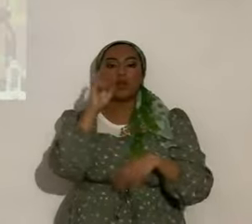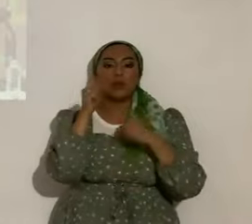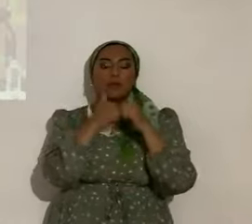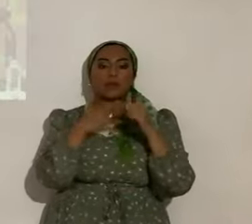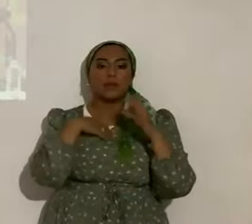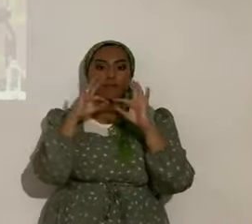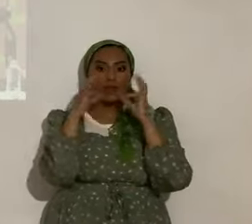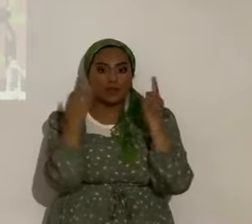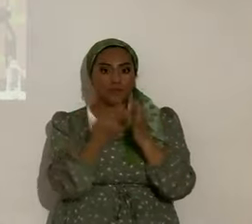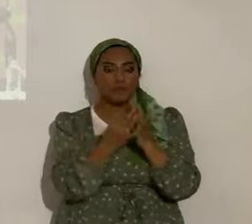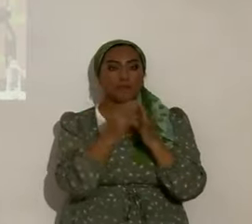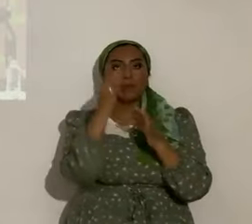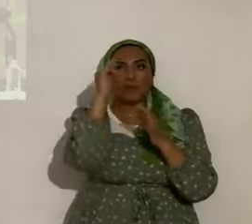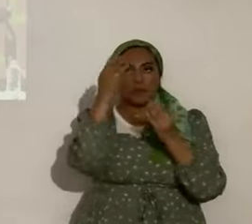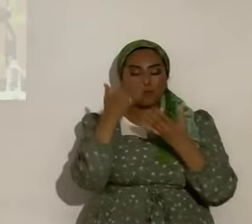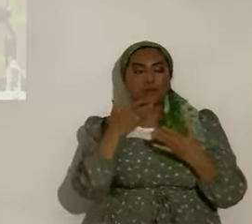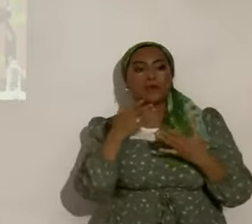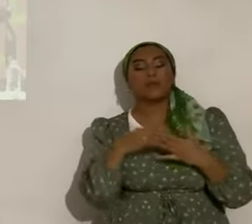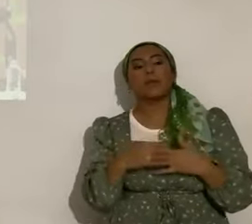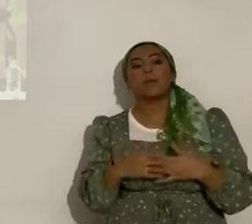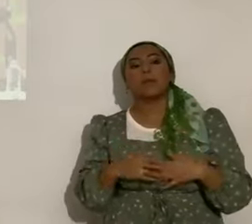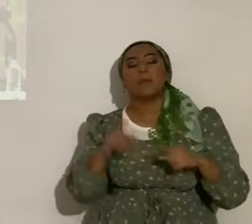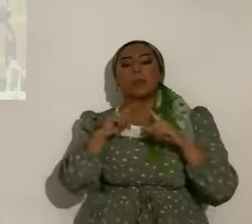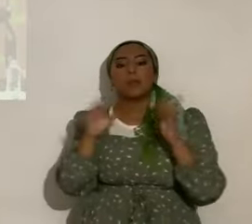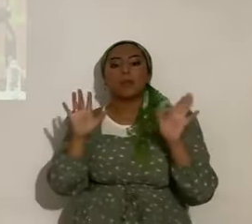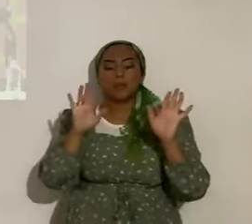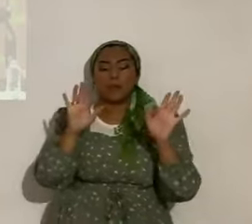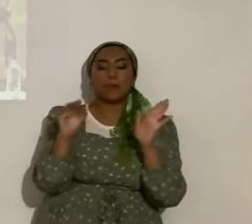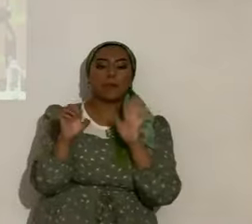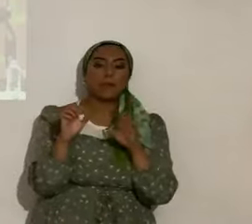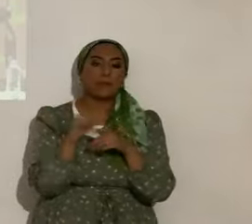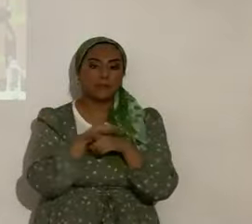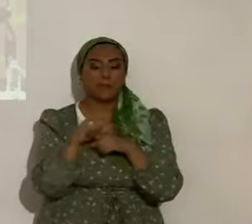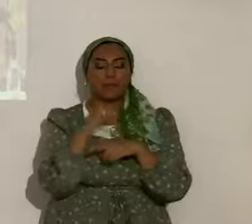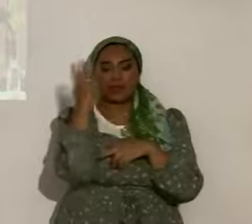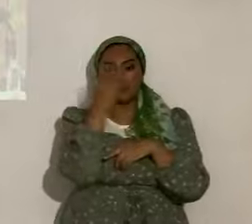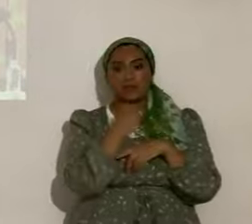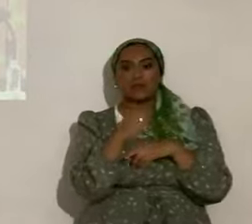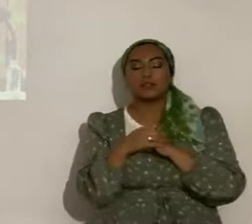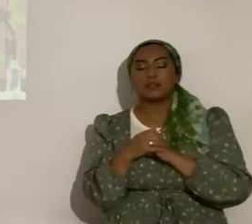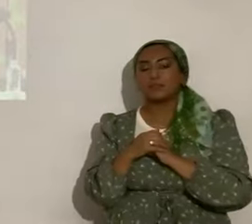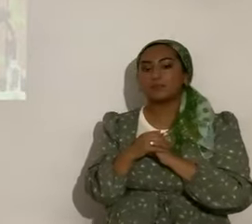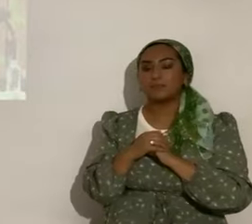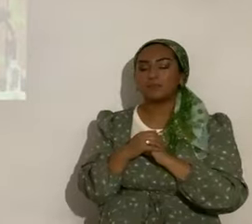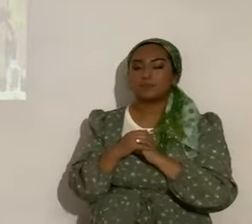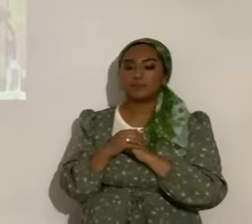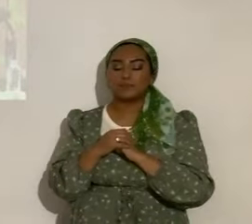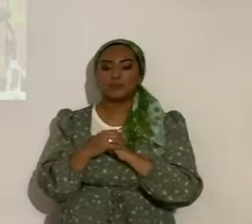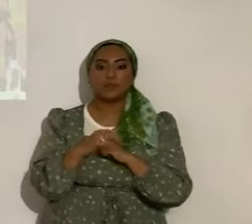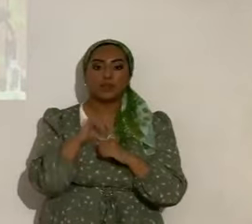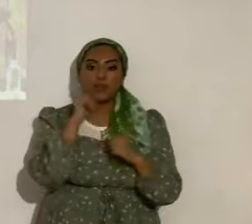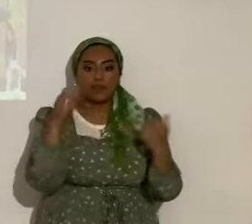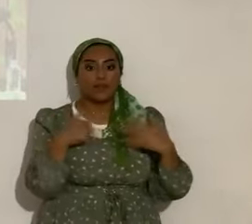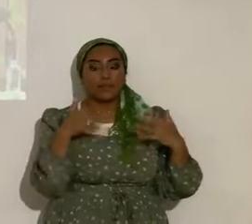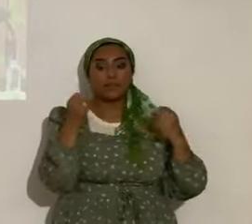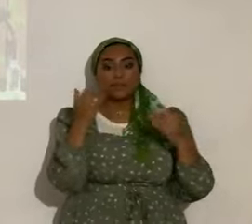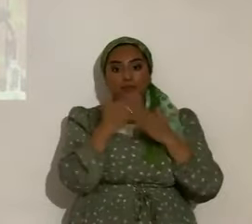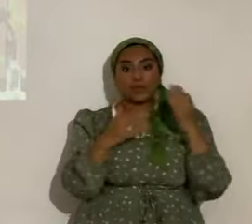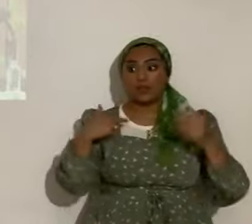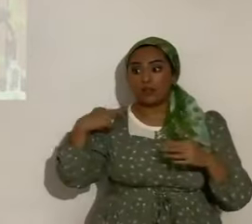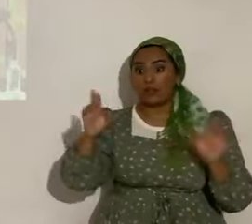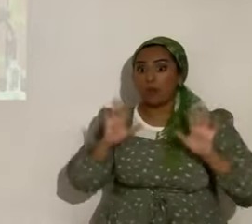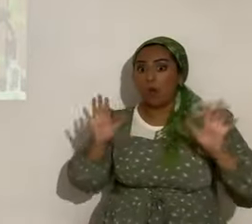mi familia, según el Eterno me ponga. Pero en este caso vamos a hacer un ejercicio bien bonito. No es hipnosis, por favor, no se asusten. Luego hay muchos religiosos que